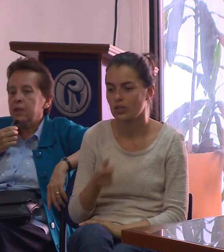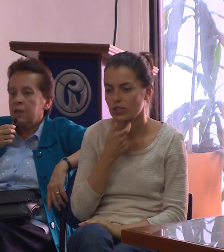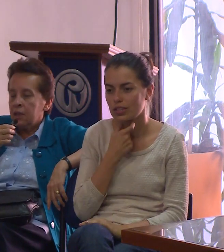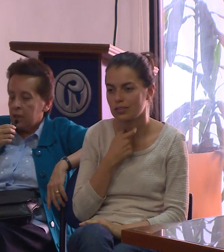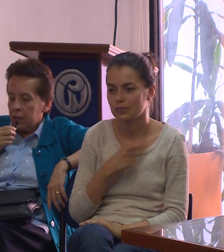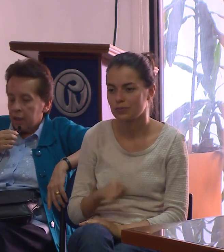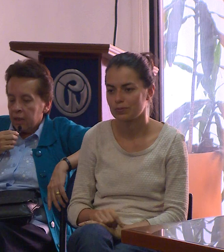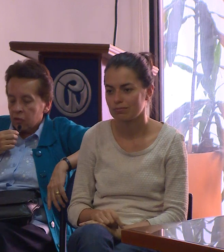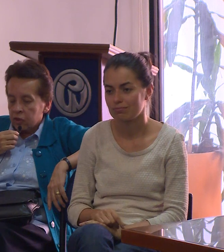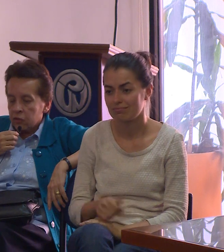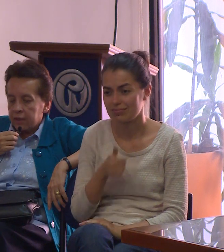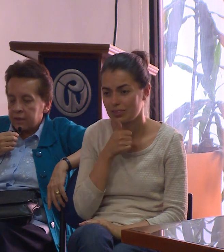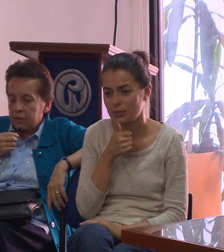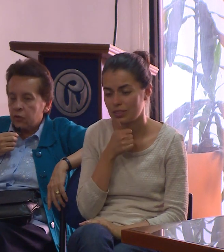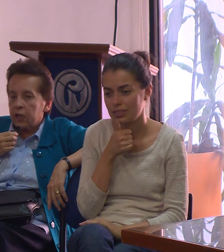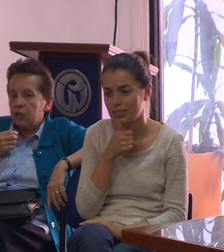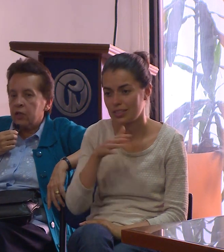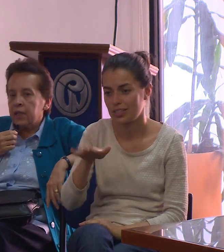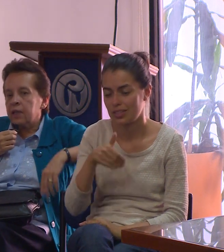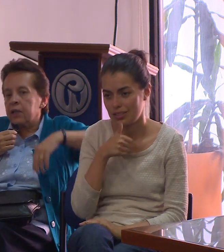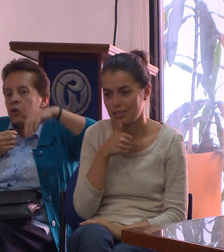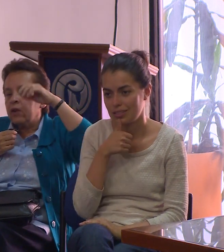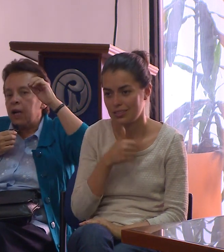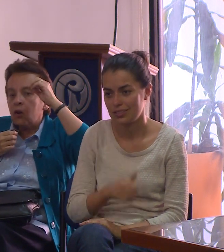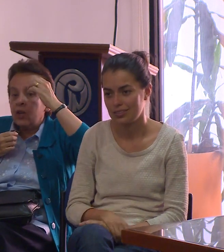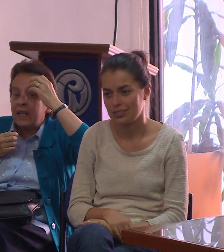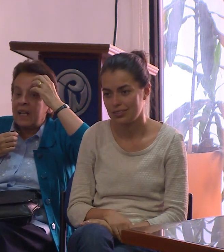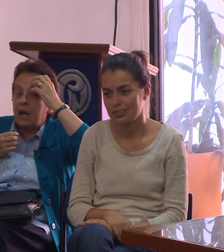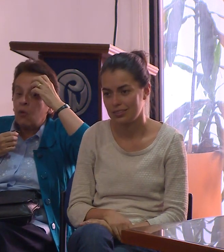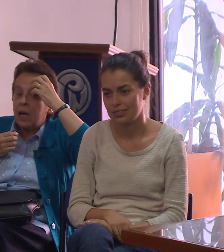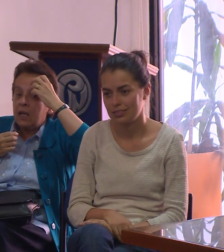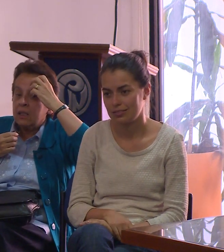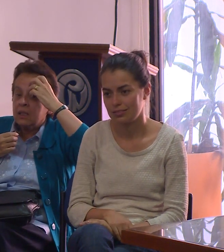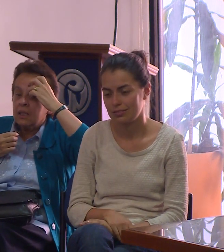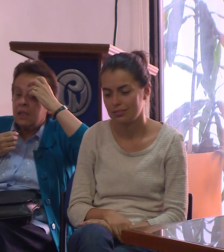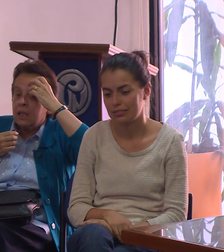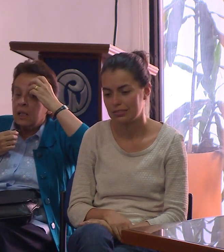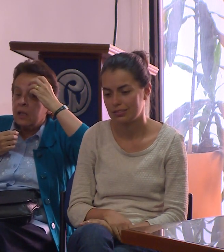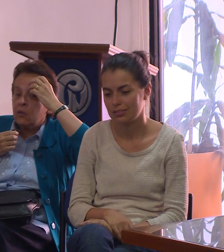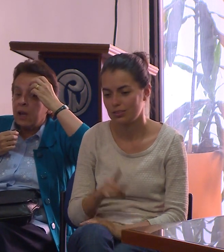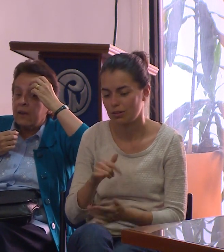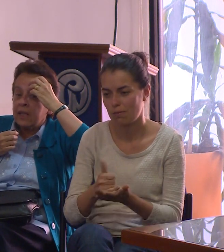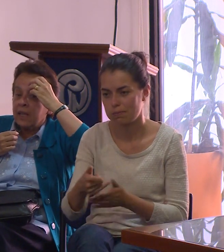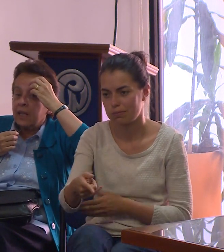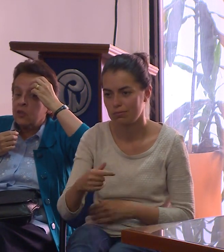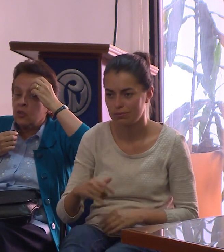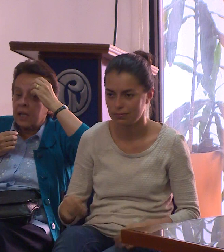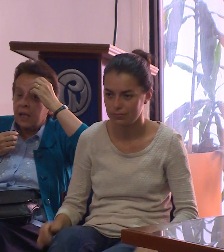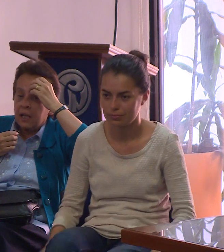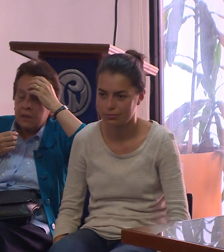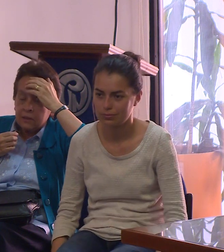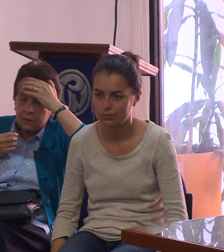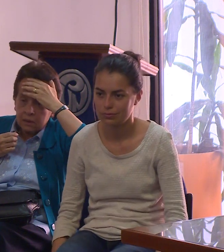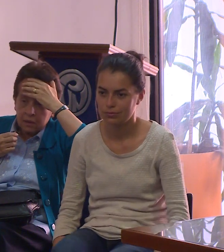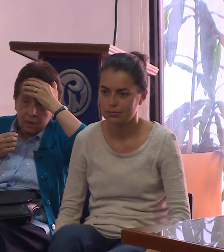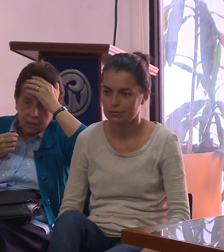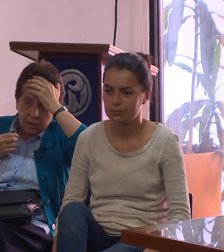rapidito. Los estudiantes que estuvieron en Río Blanco, en el Cauca, en una vereda de